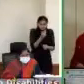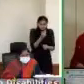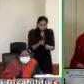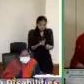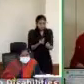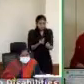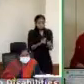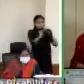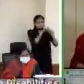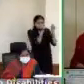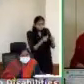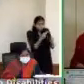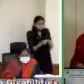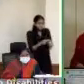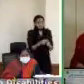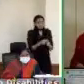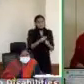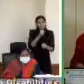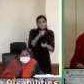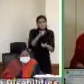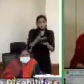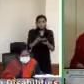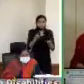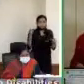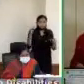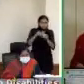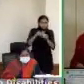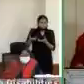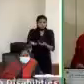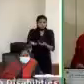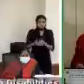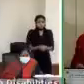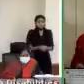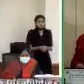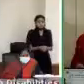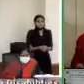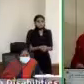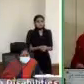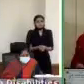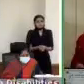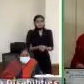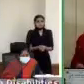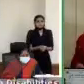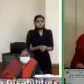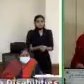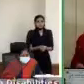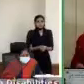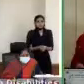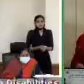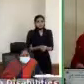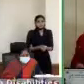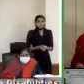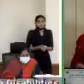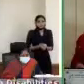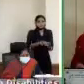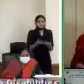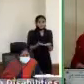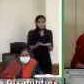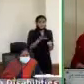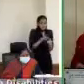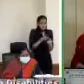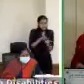शिल्पकारों, विपणन, मीडिया आदि के प्रतिनिधि शामिल होंगे। अपेक्षित प्रभाव और परिणाम।